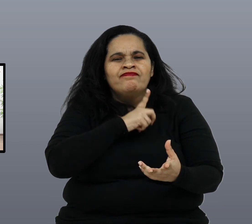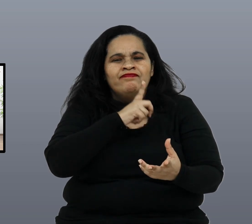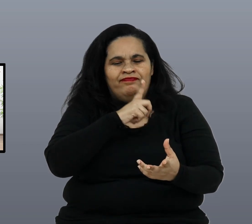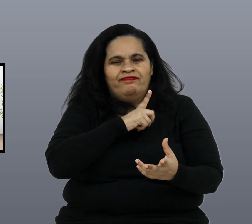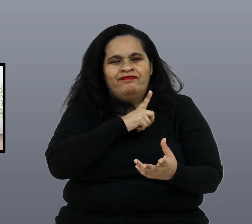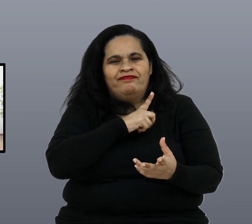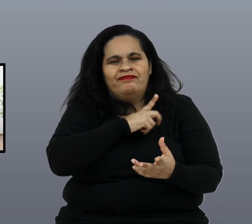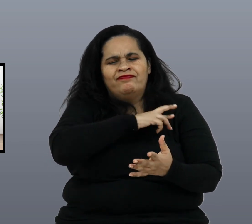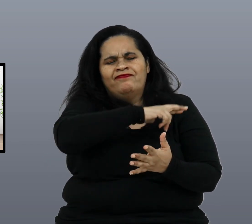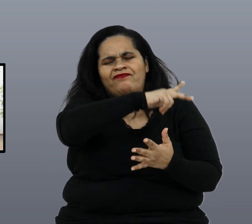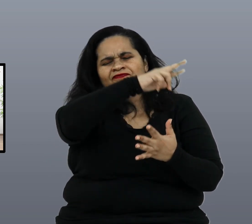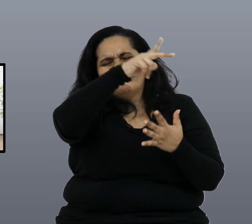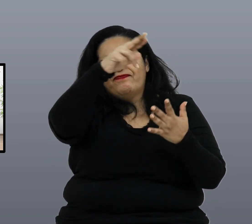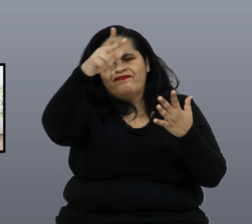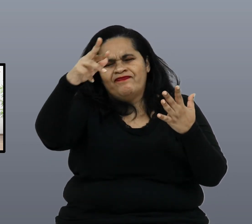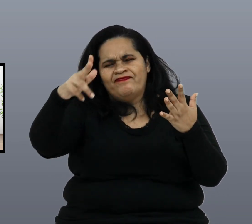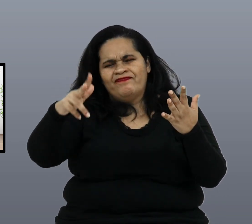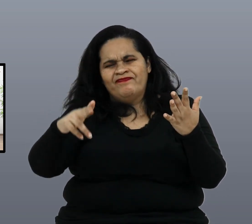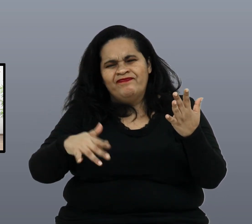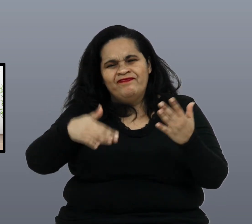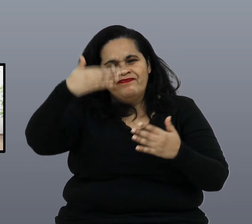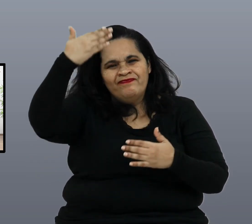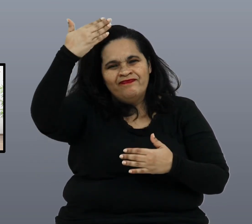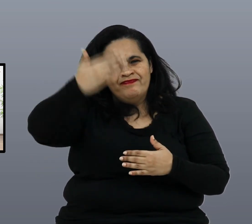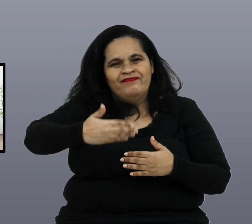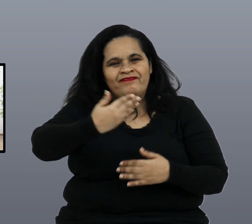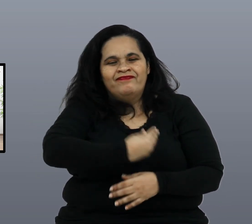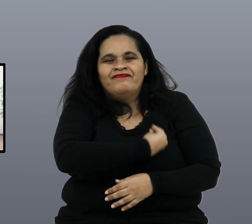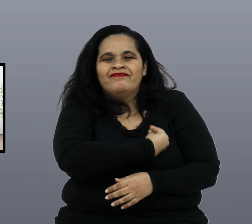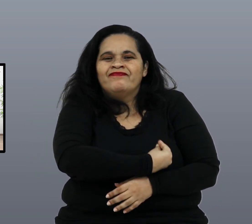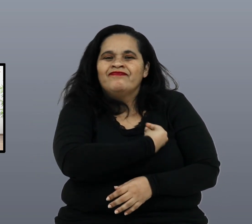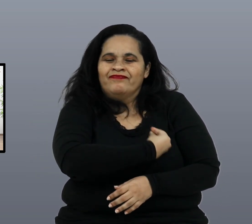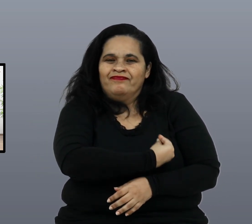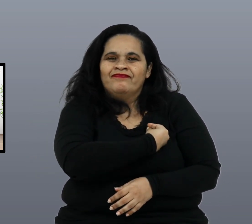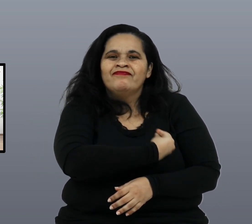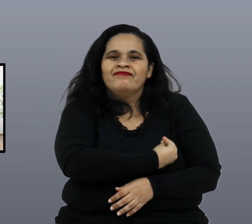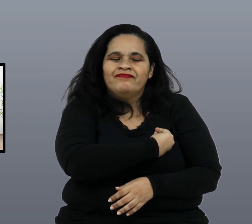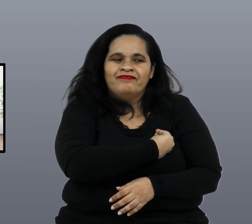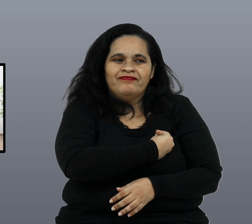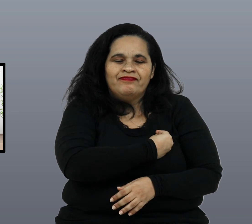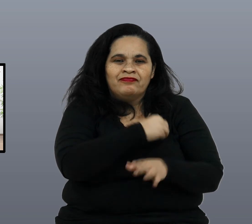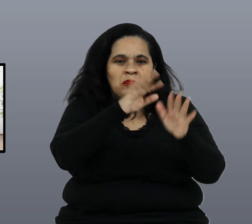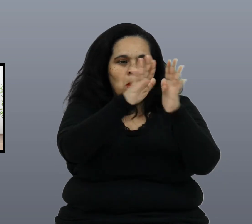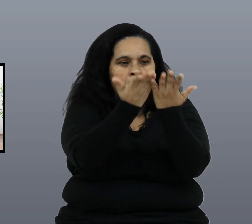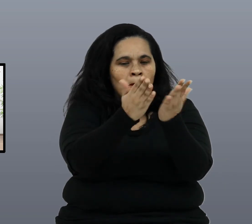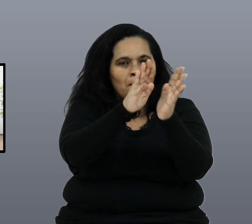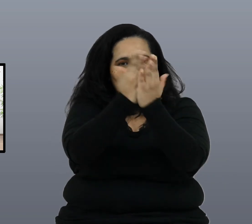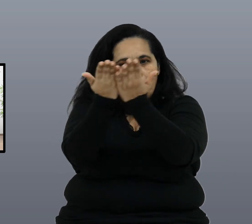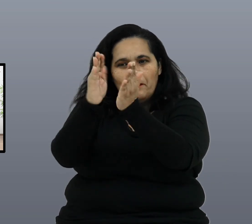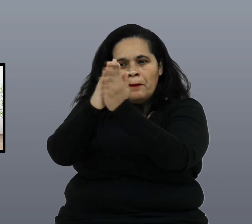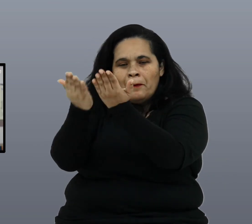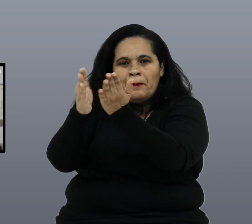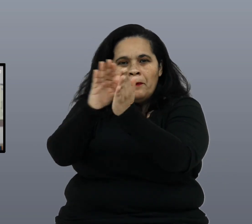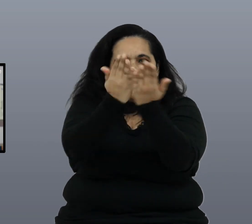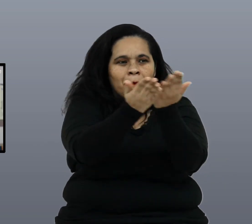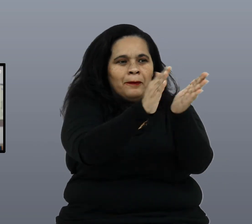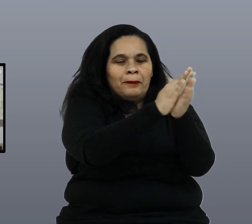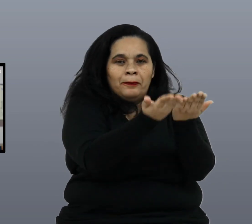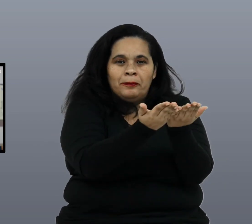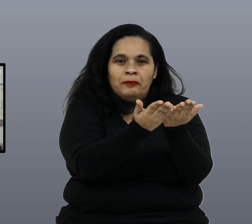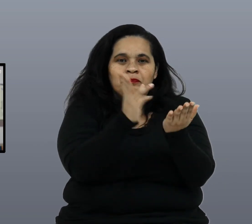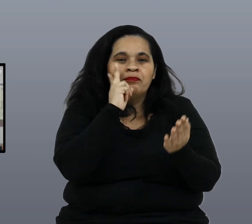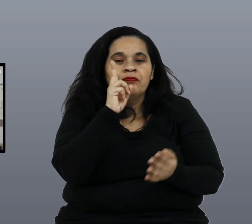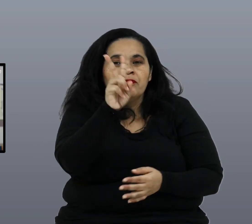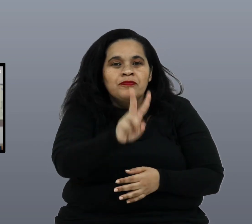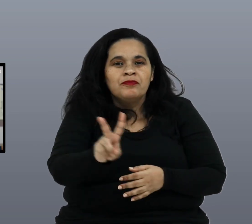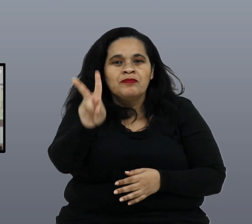estavam diante dele. O tribunal iniciou o julgamento e os livros foram abertos. Isso aqui é uma visão da volta